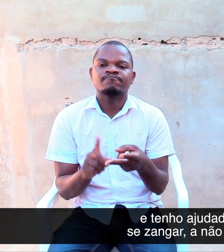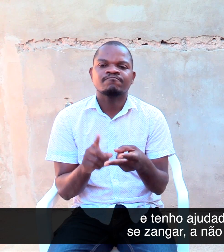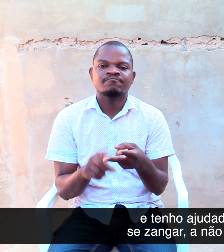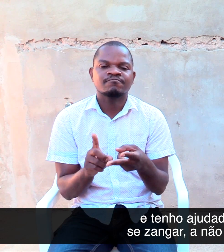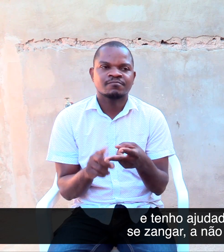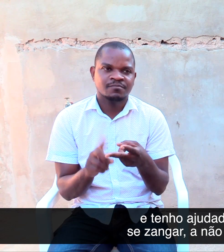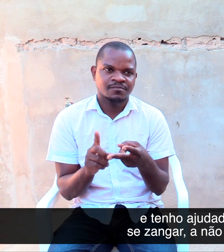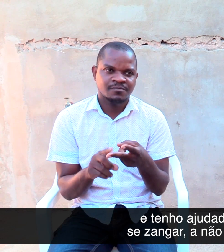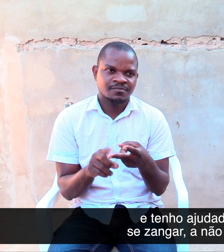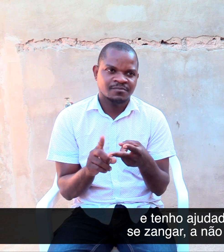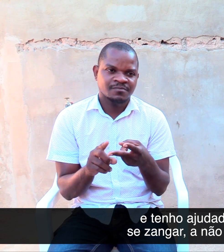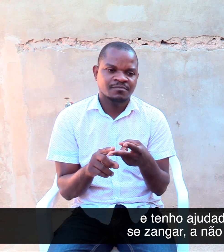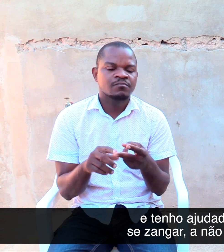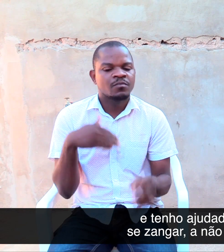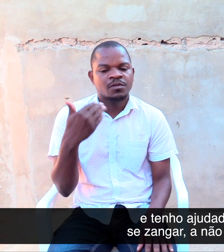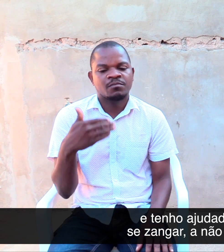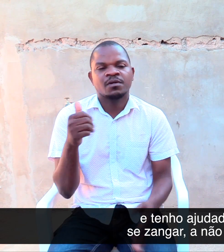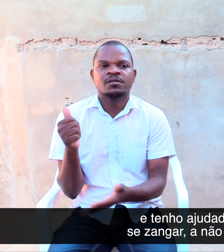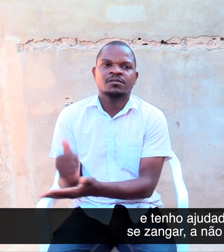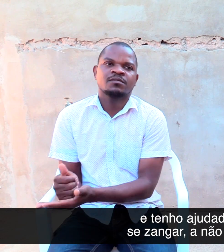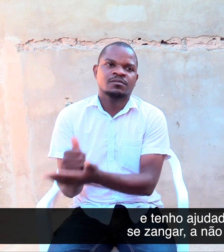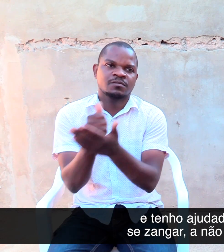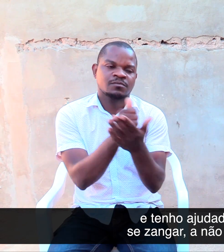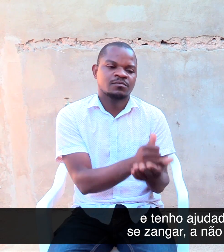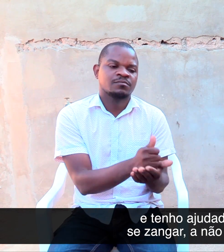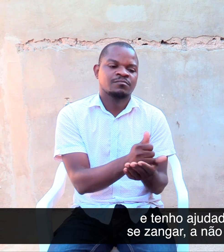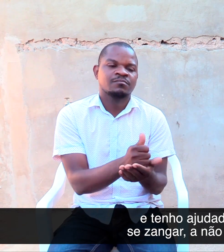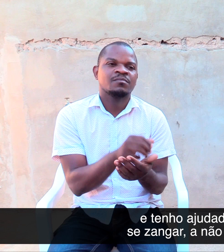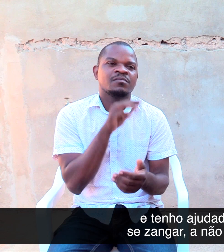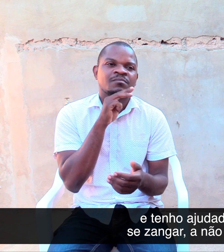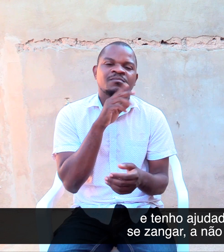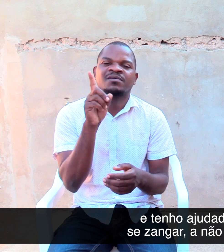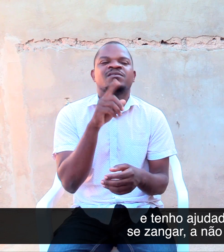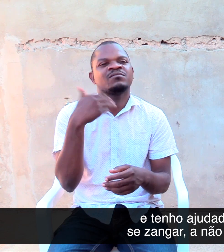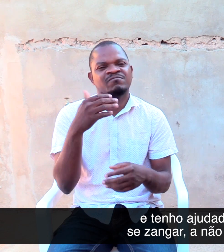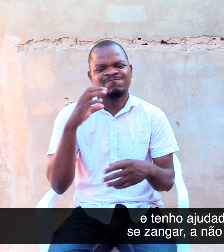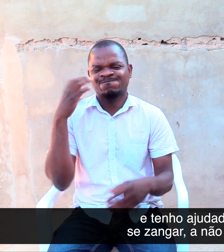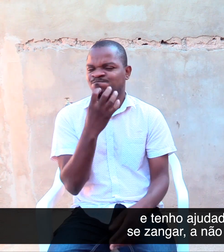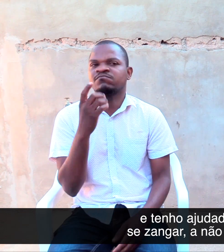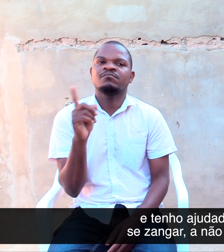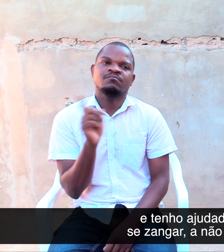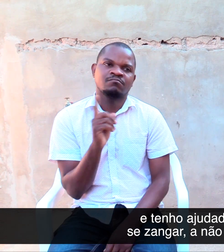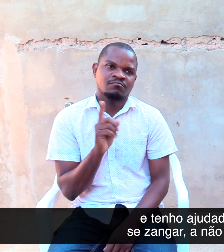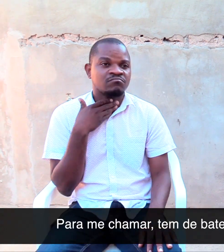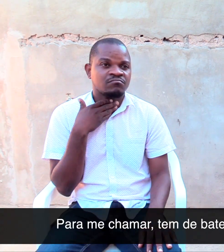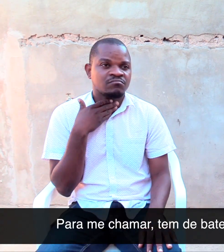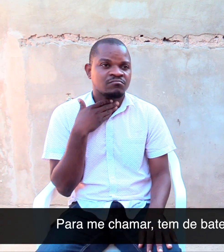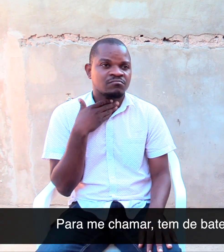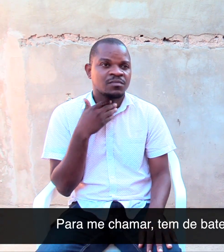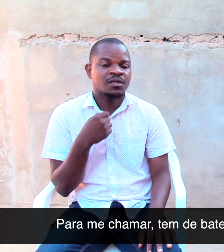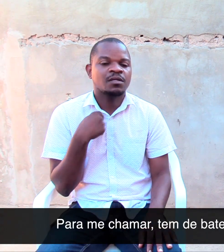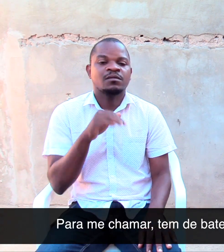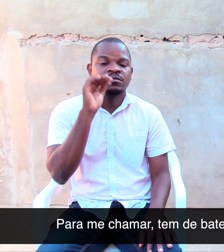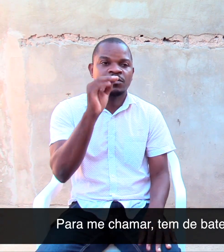e tenho ajudado a mãe a não se zangar, a não ficar chateada. Para nos